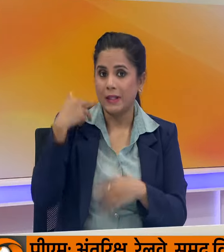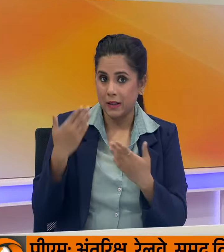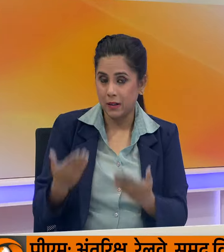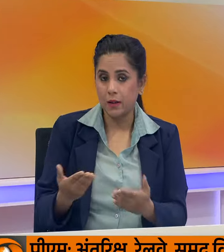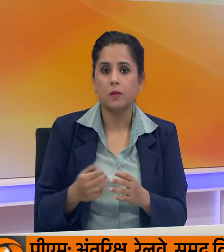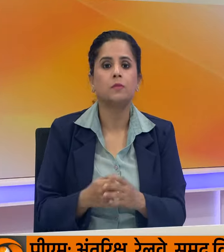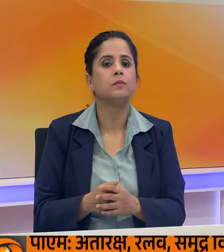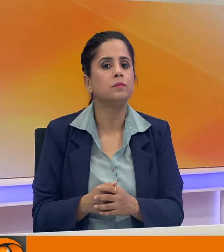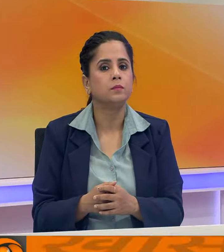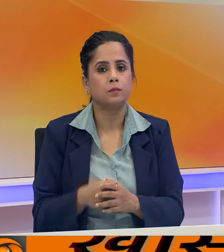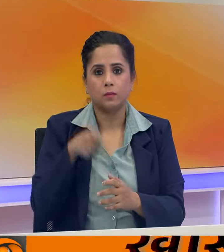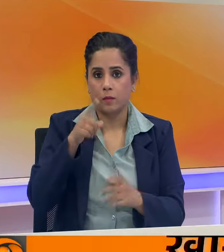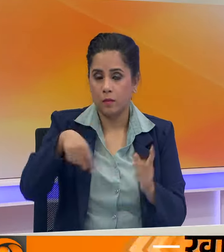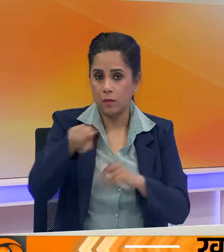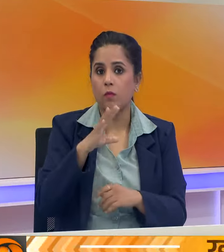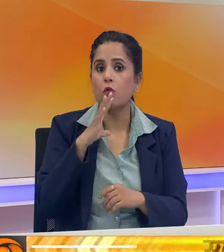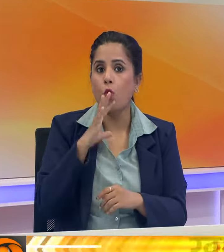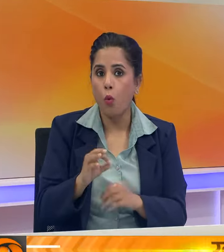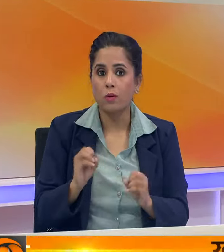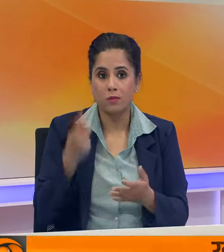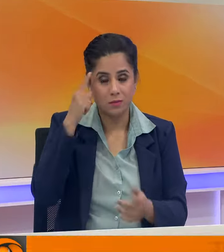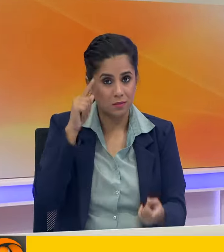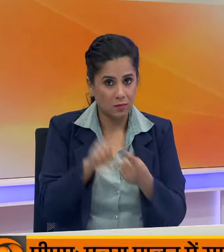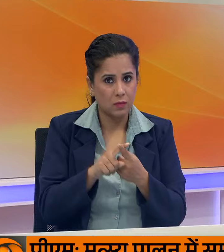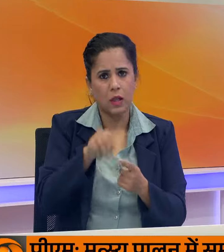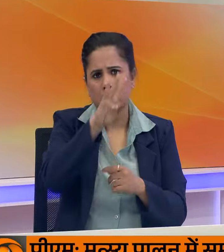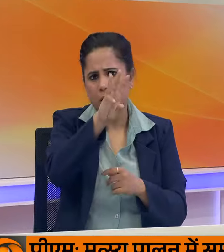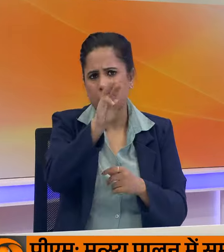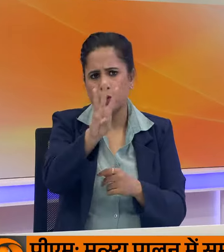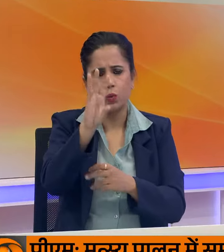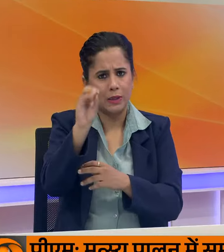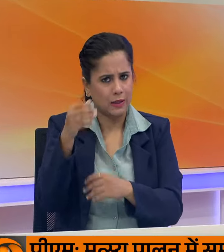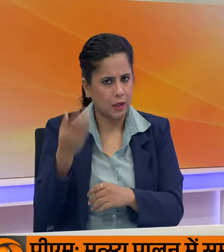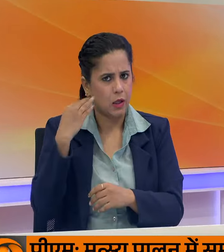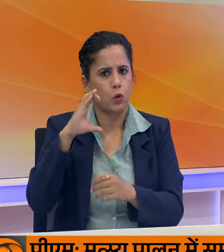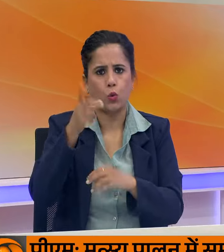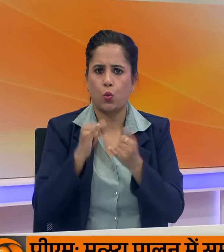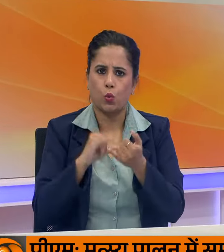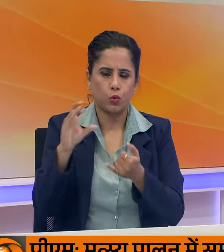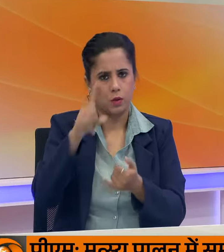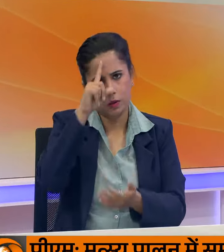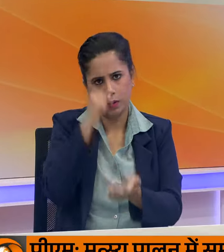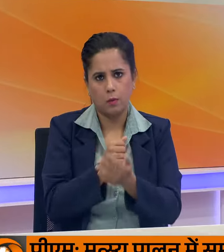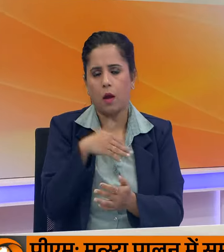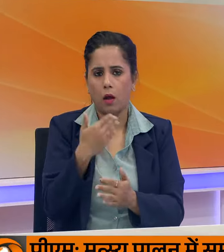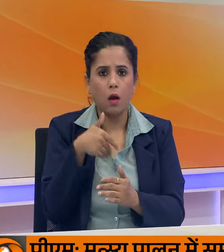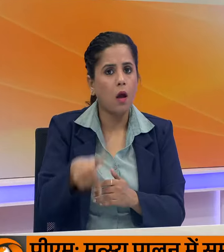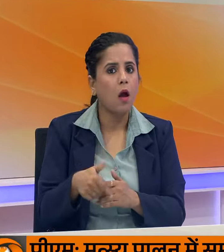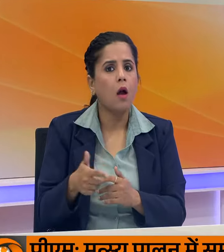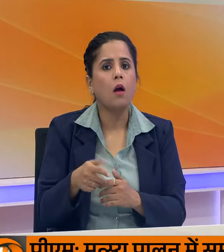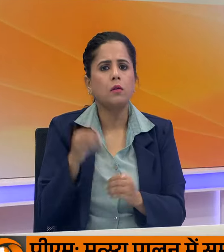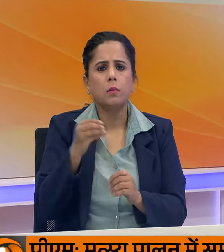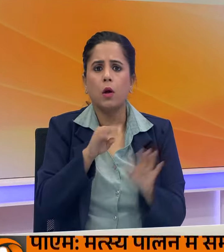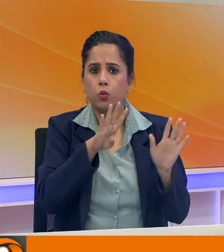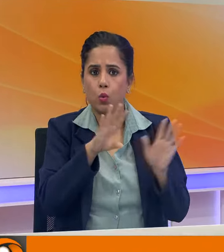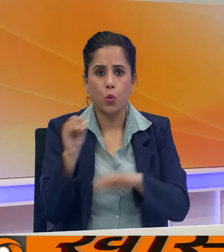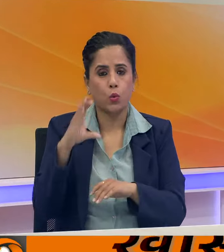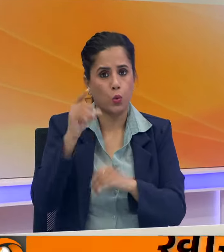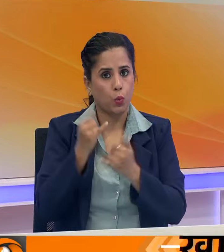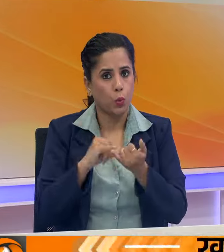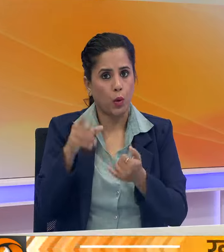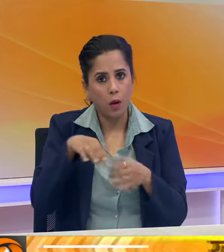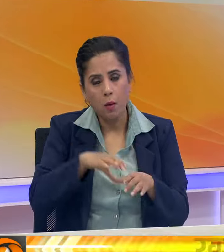जब कि ओरिजिनल एग्रीमेंट करीब 330 क्यूसेक्स का था और बाद में उसको जो है वह करीब 900 क्यूसेक्स का